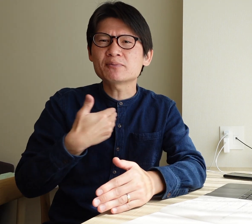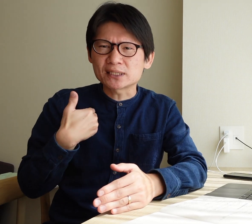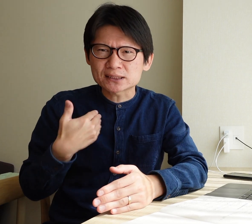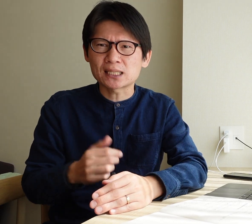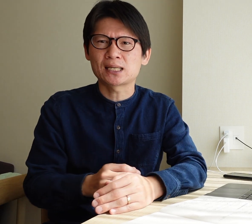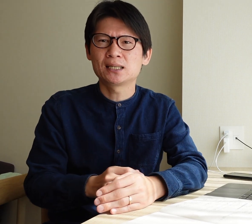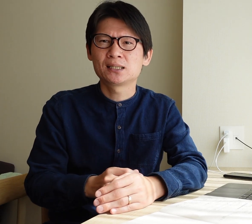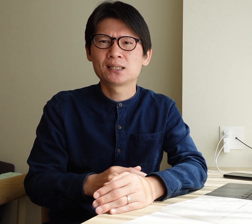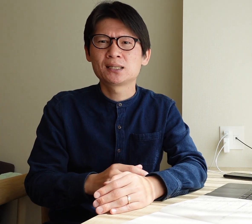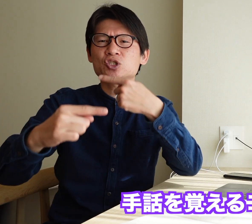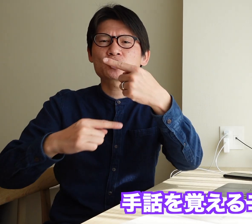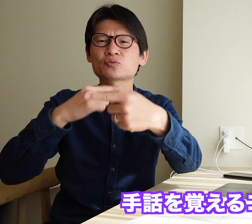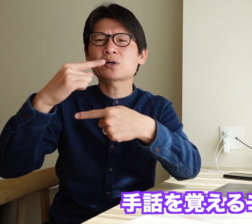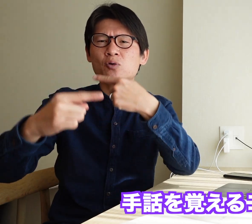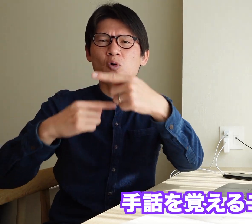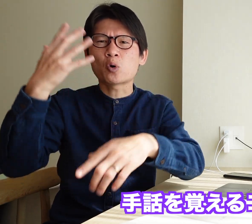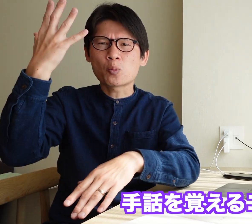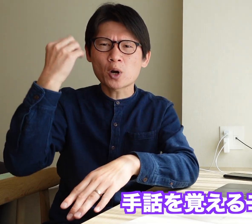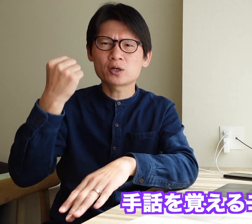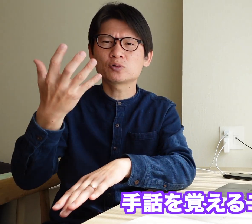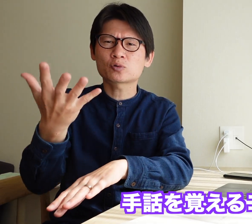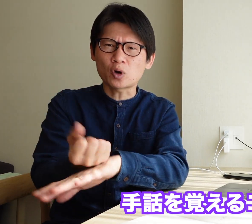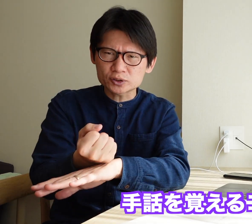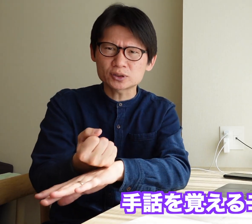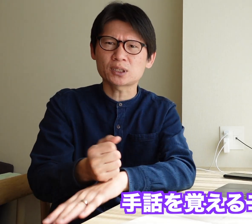ますから。手話を覚えるコツ。